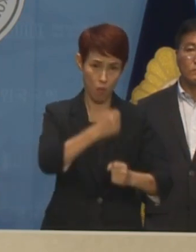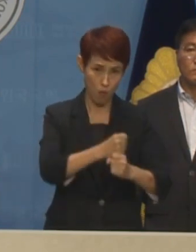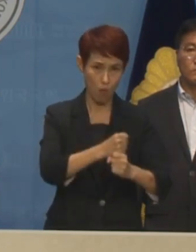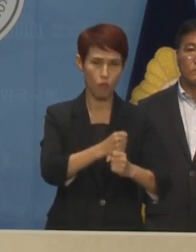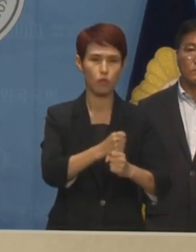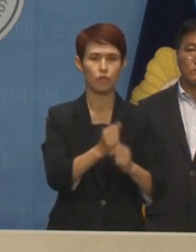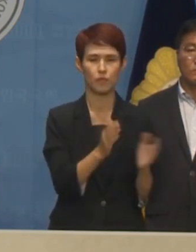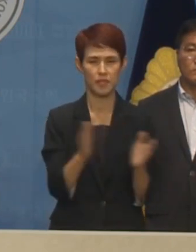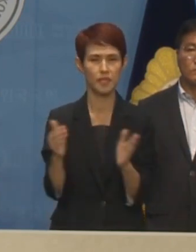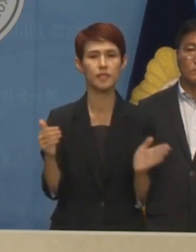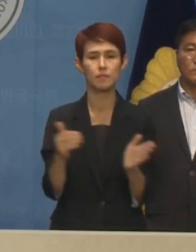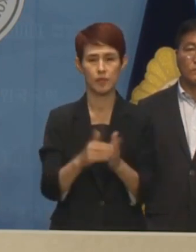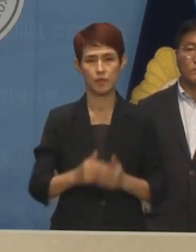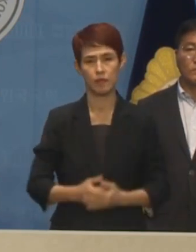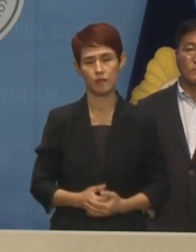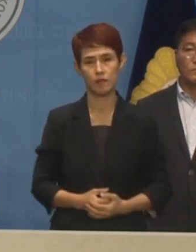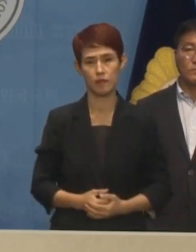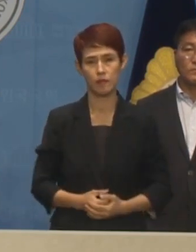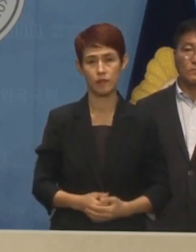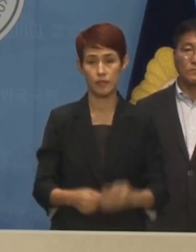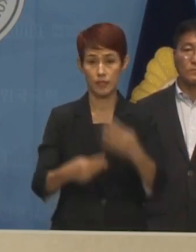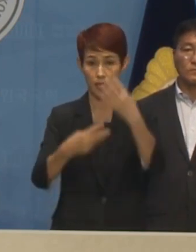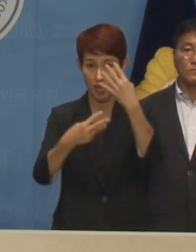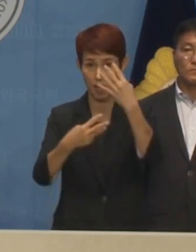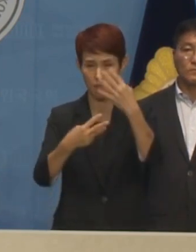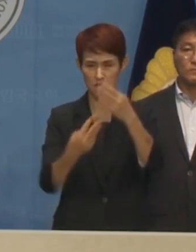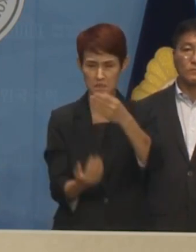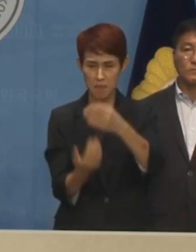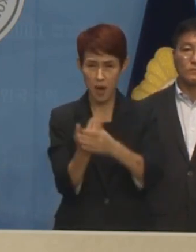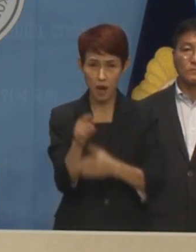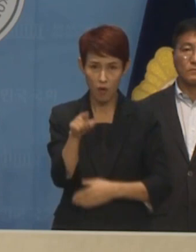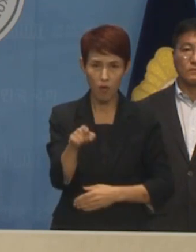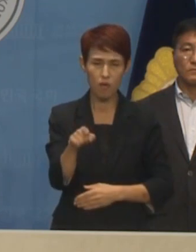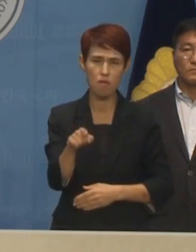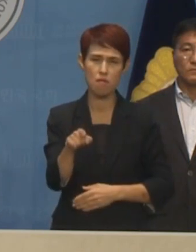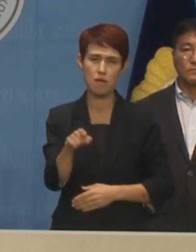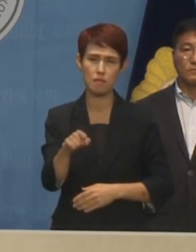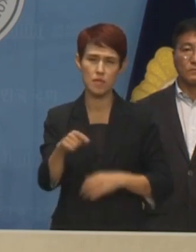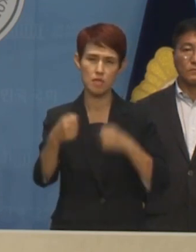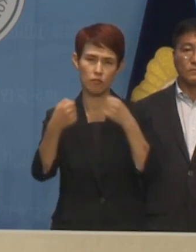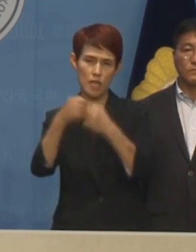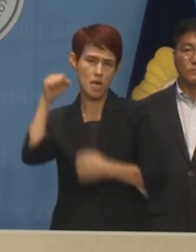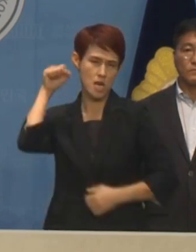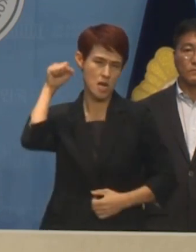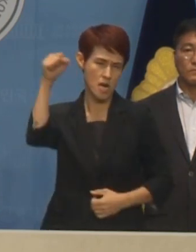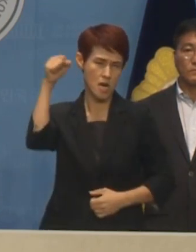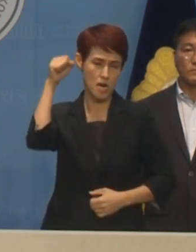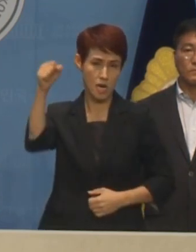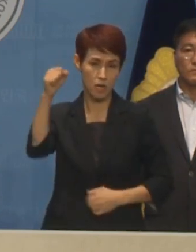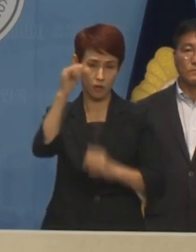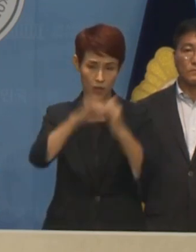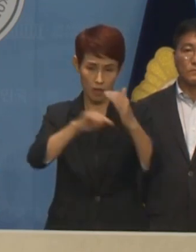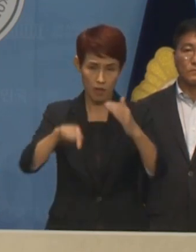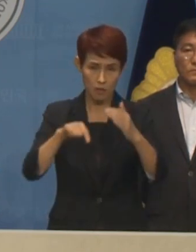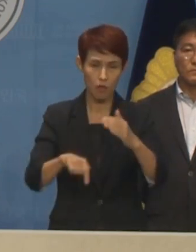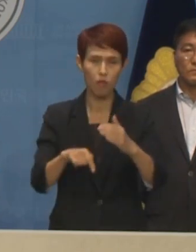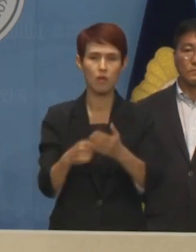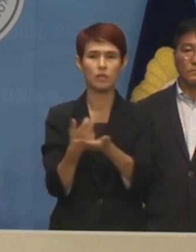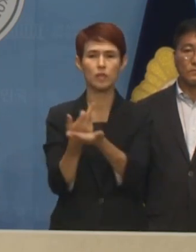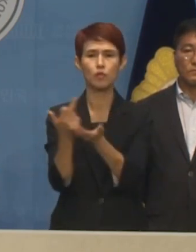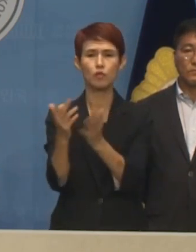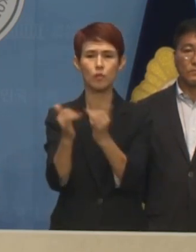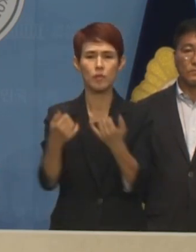마련됐습니다. 제주 4.3은 지난한 투쟁의 역사 속에서 제주도민 모두가